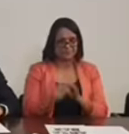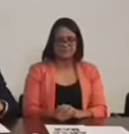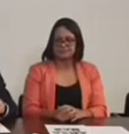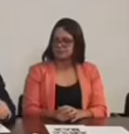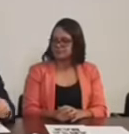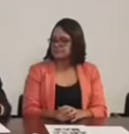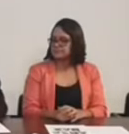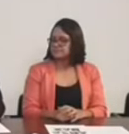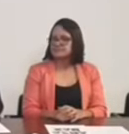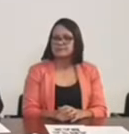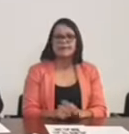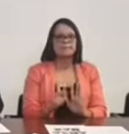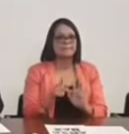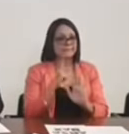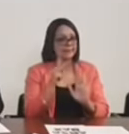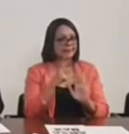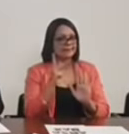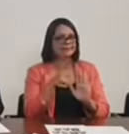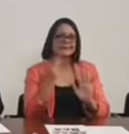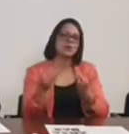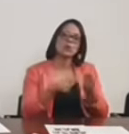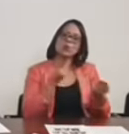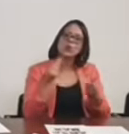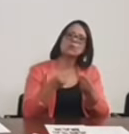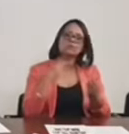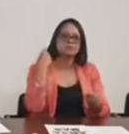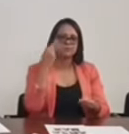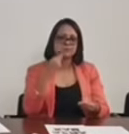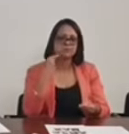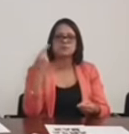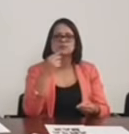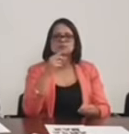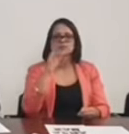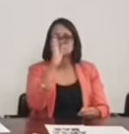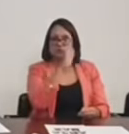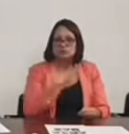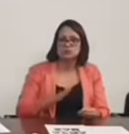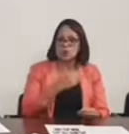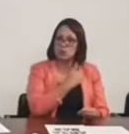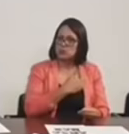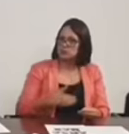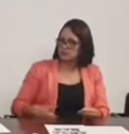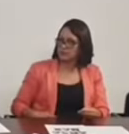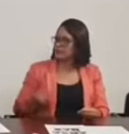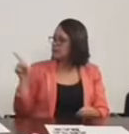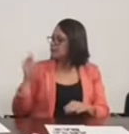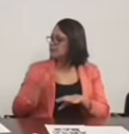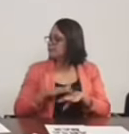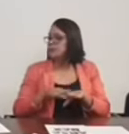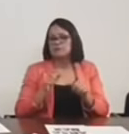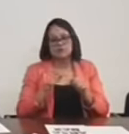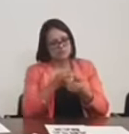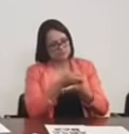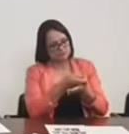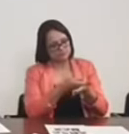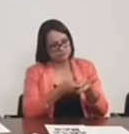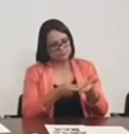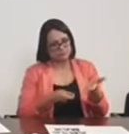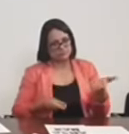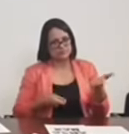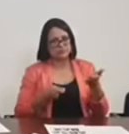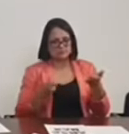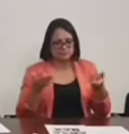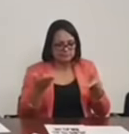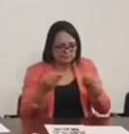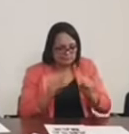um parecer da Advocacia Geral da União. O parecer é feito por ele, e quando o presidente assina e é publicado no Diário Oficial da União,